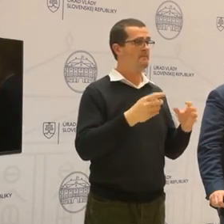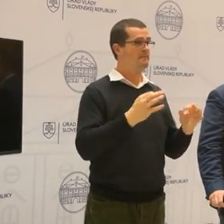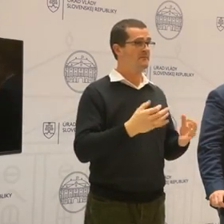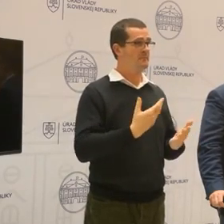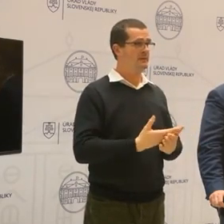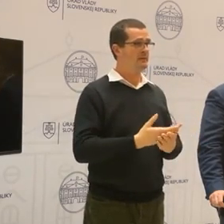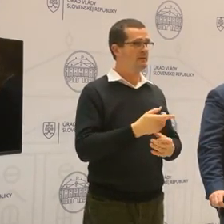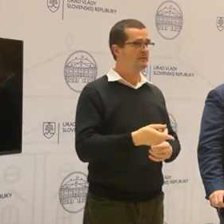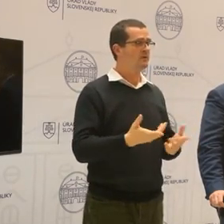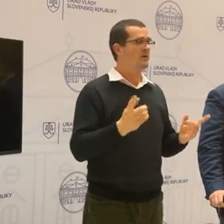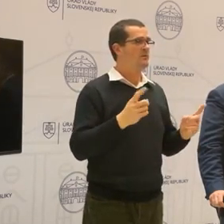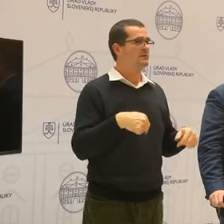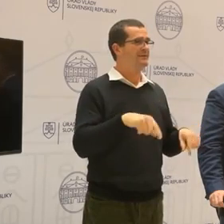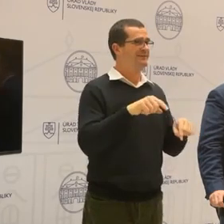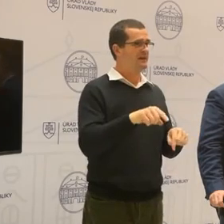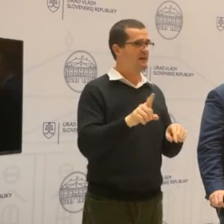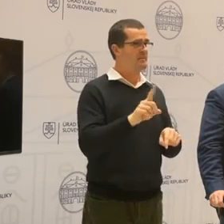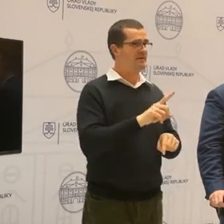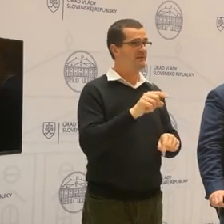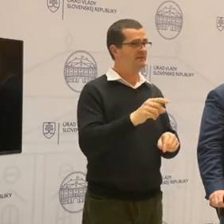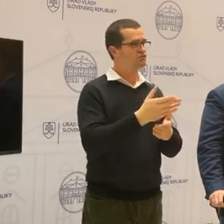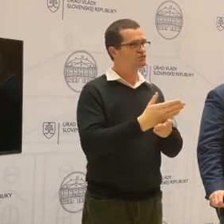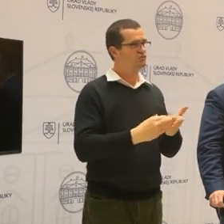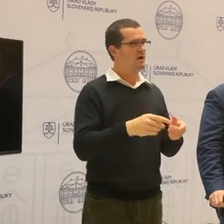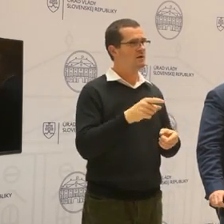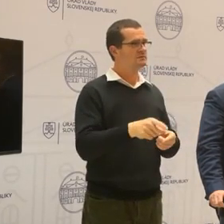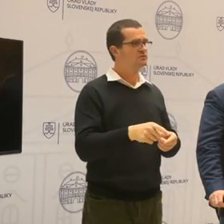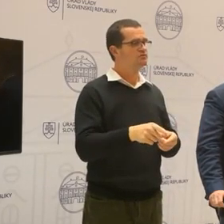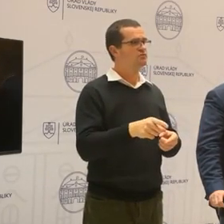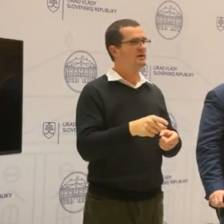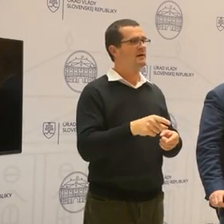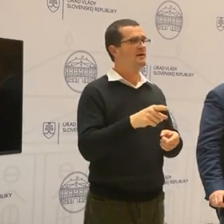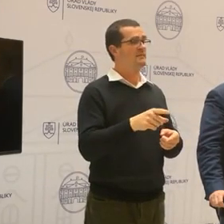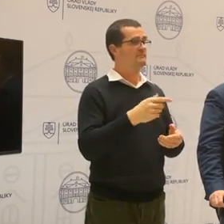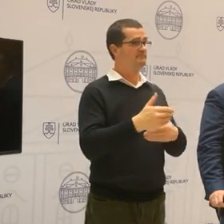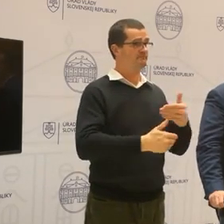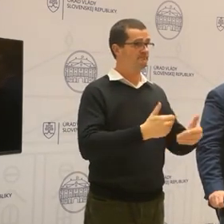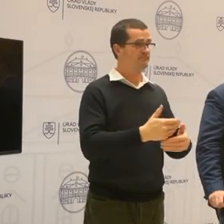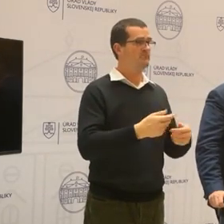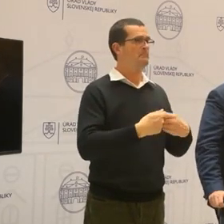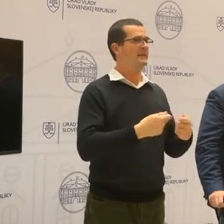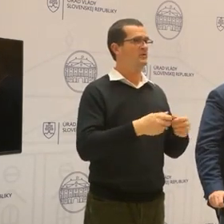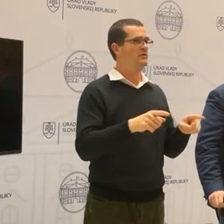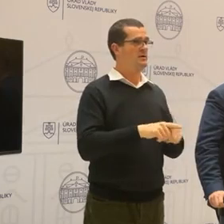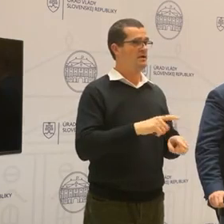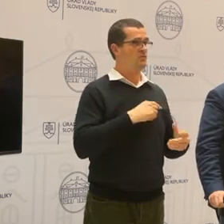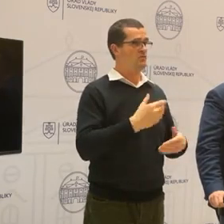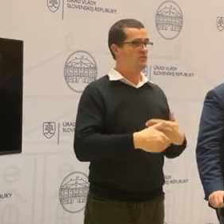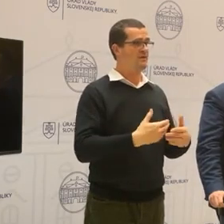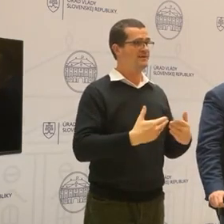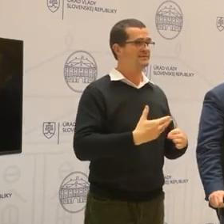práve kvôli tomu, aby aj takéto prevádzky, ktoré čiastočne v chode sú, alebo predávajú tiež svoj